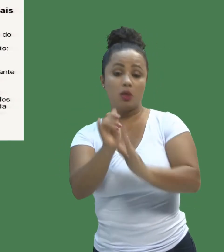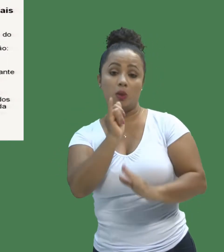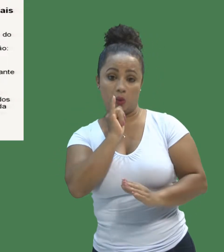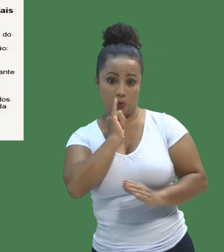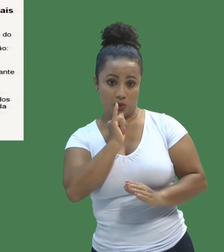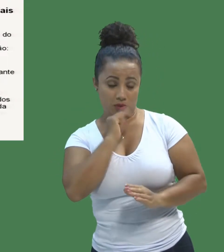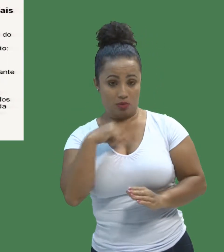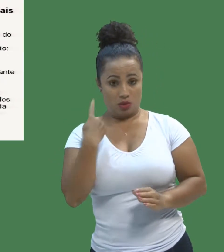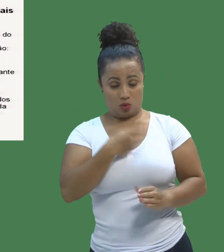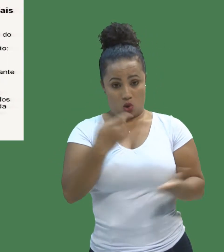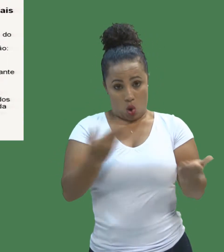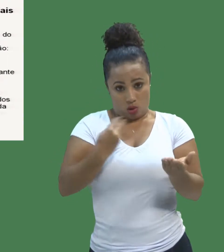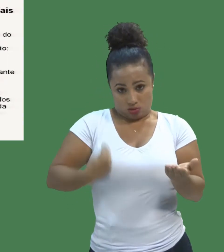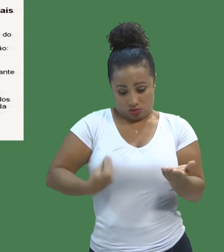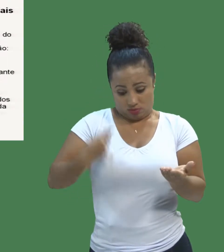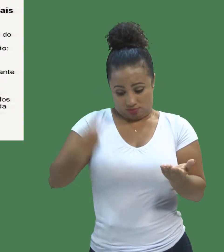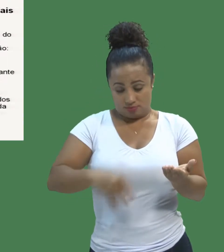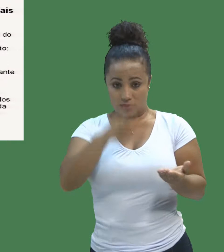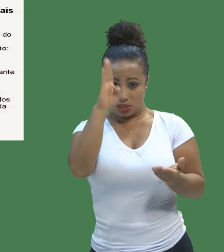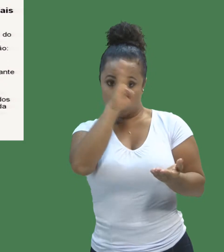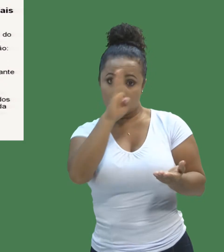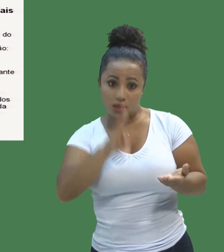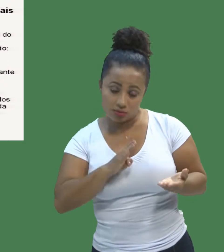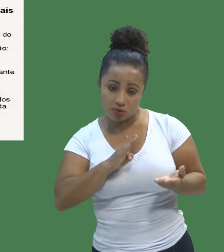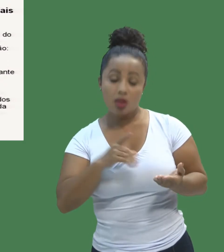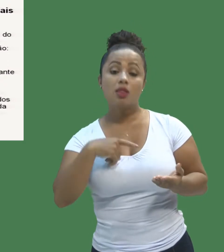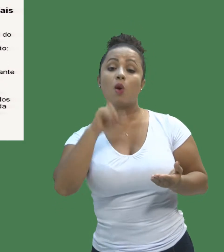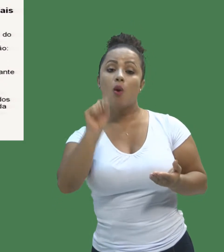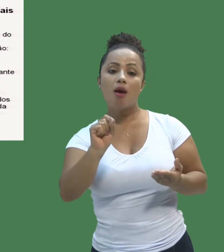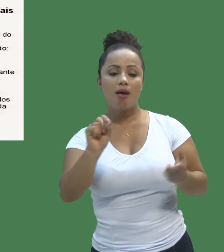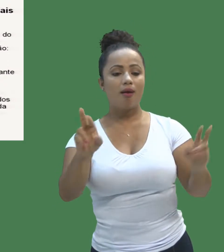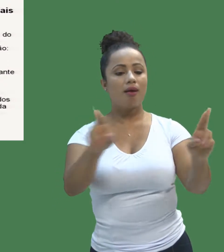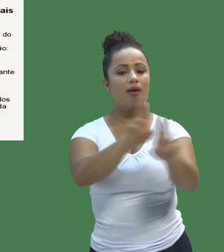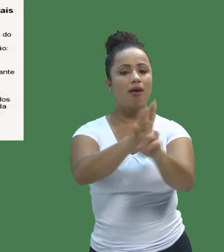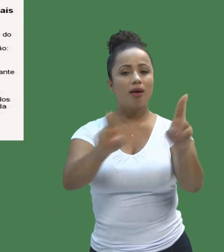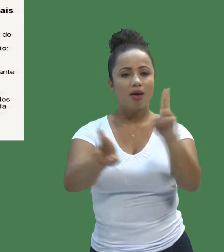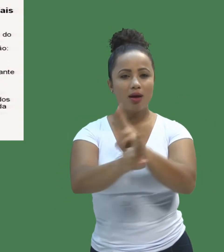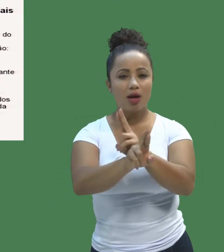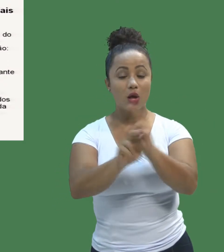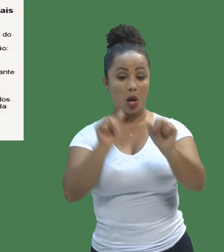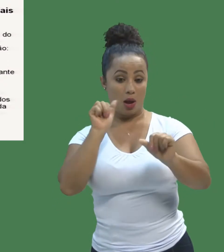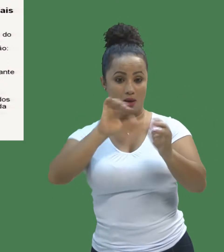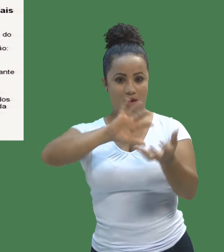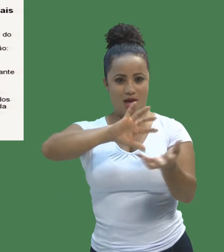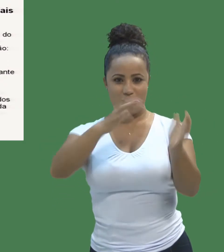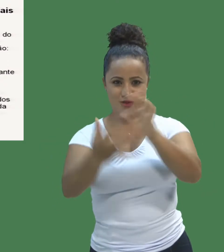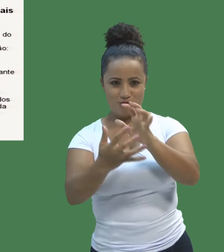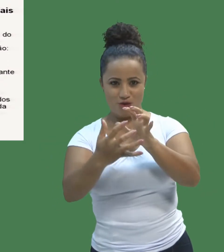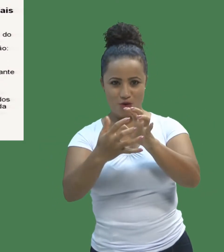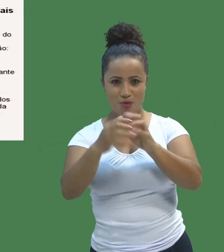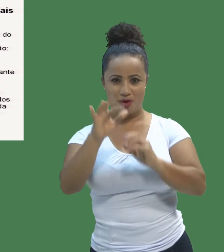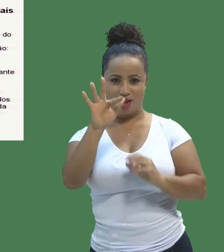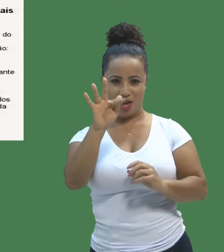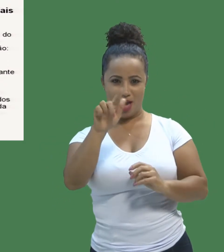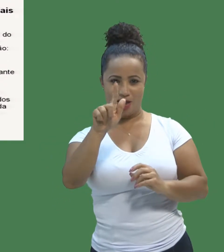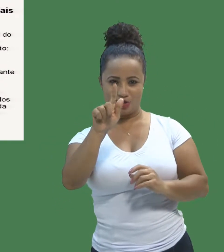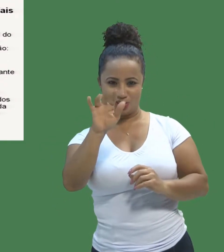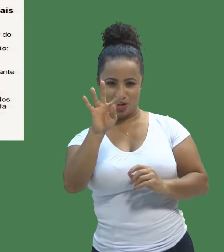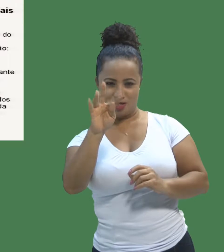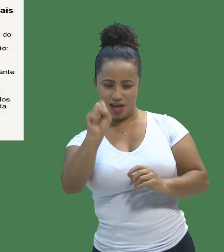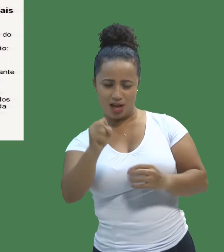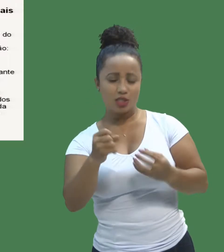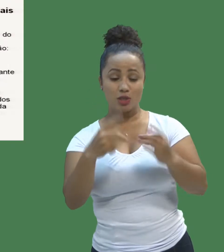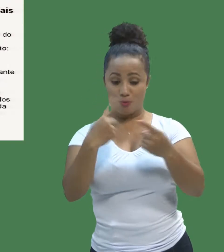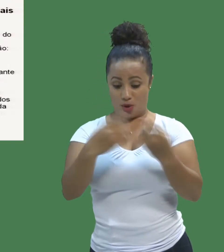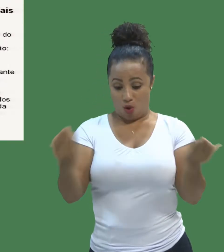estamos vivendo hoje no Brasil a questão das relações da reforma trabalhista, onde o atual